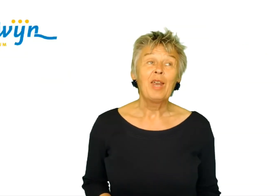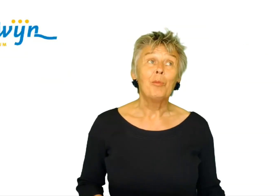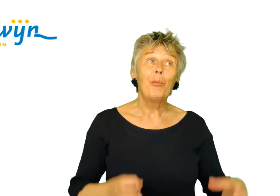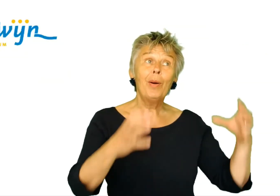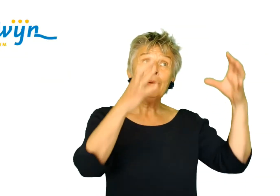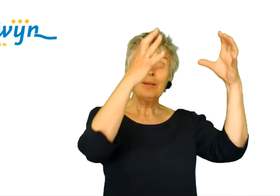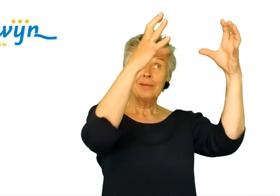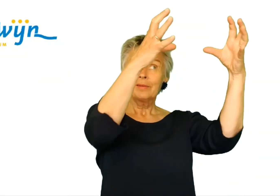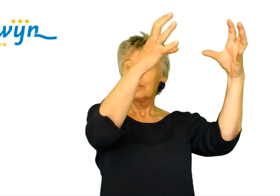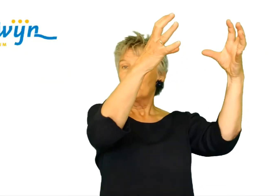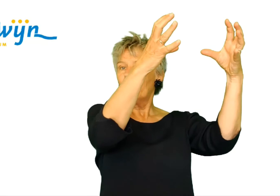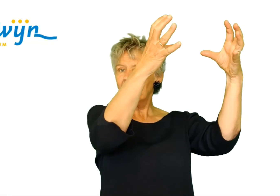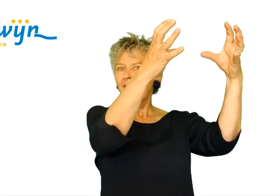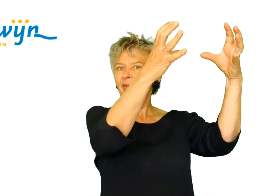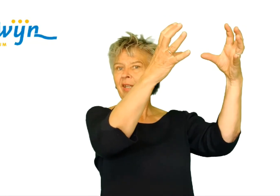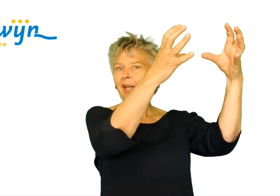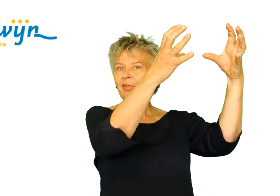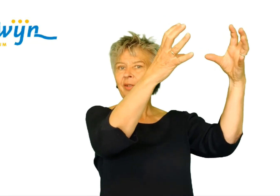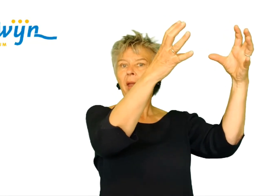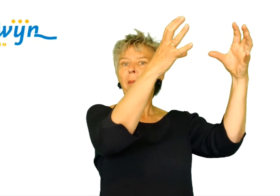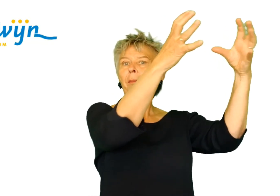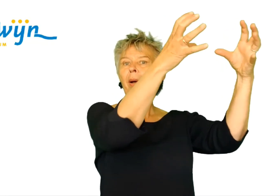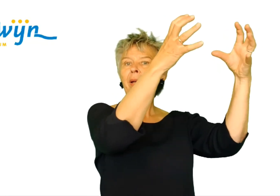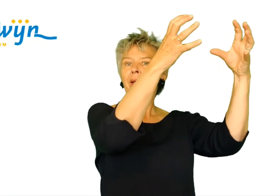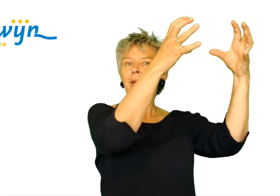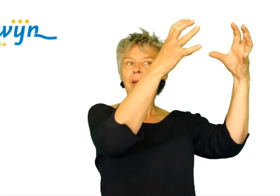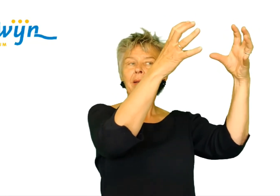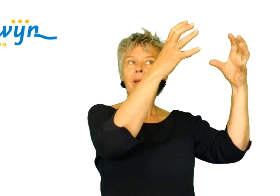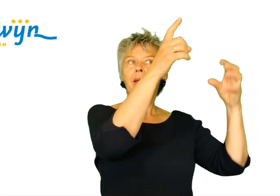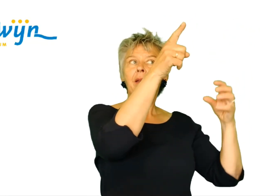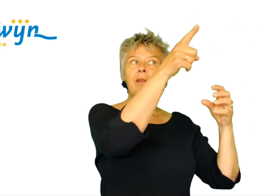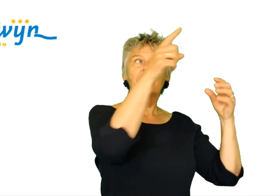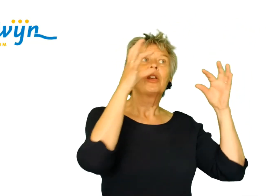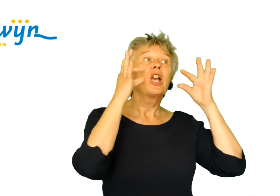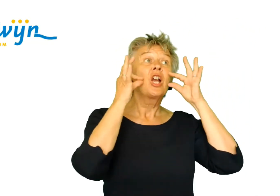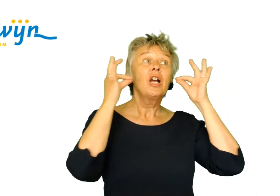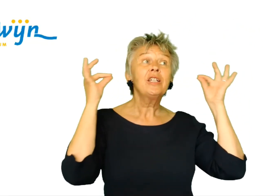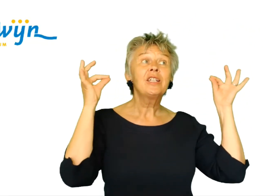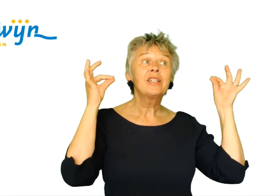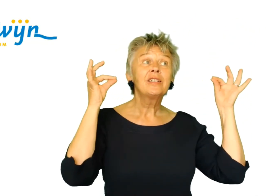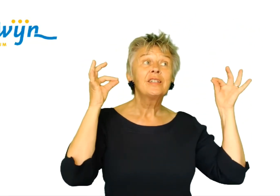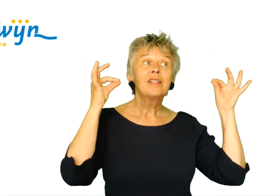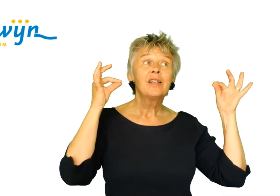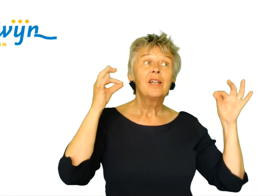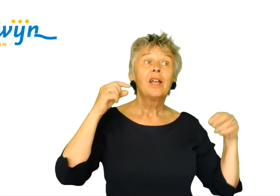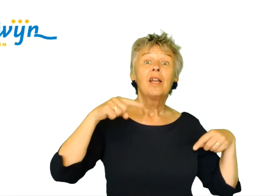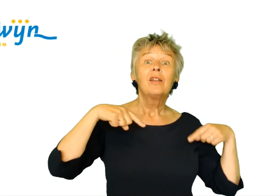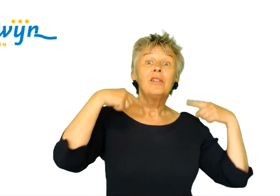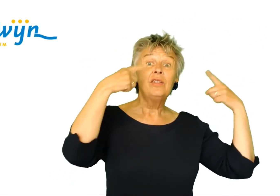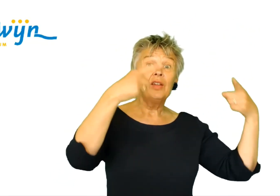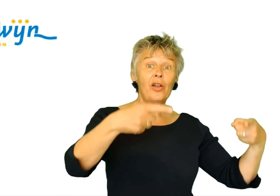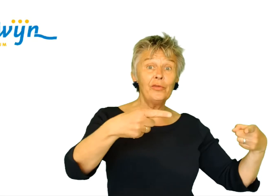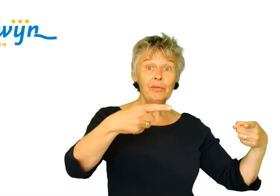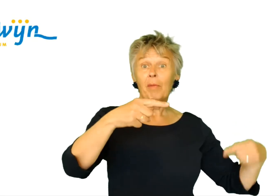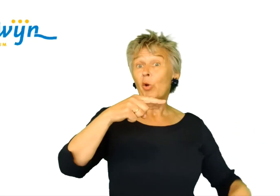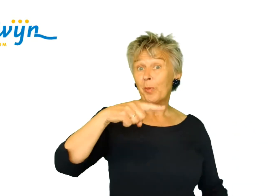En pak je even die kat. Pak dat katje dan, ook